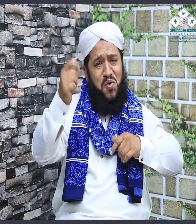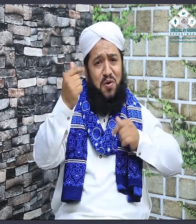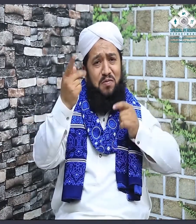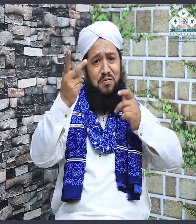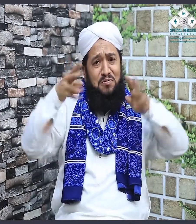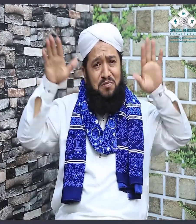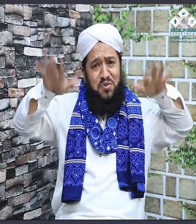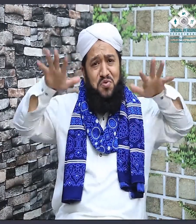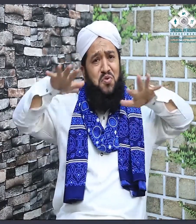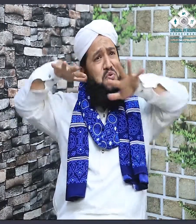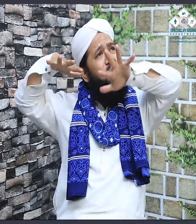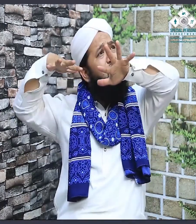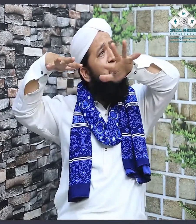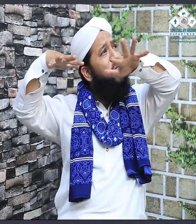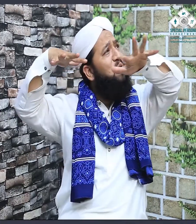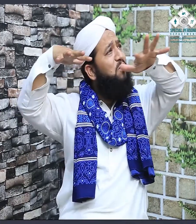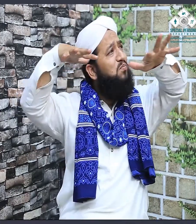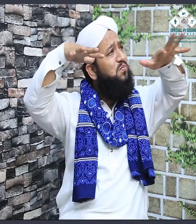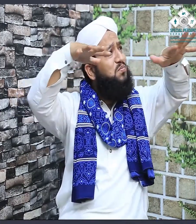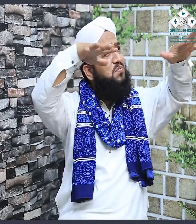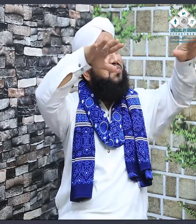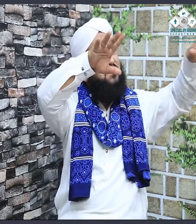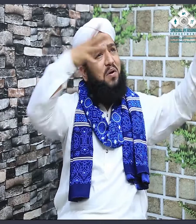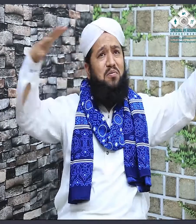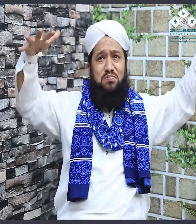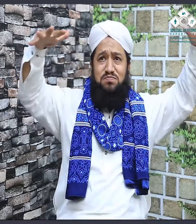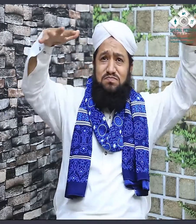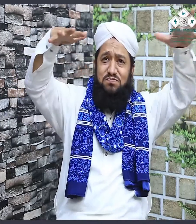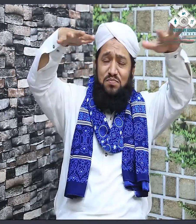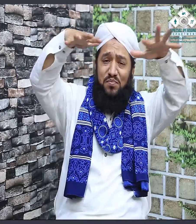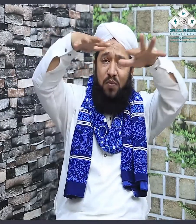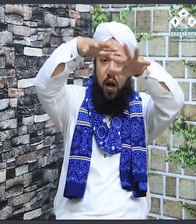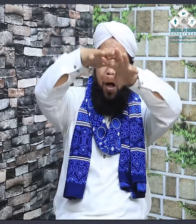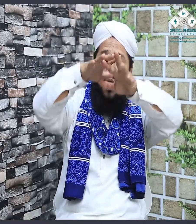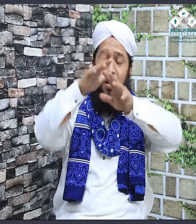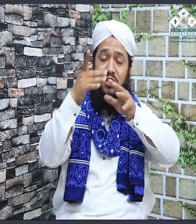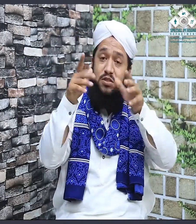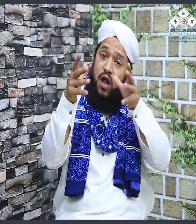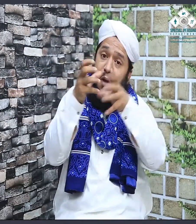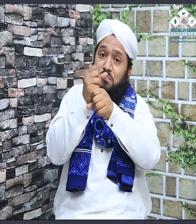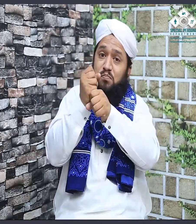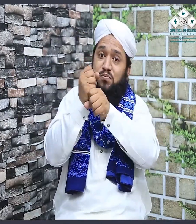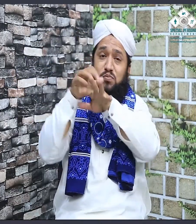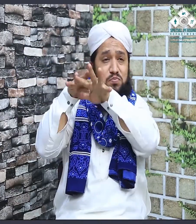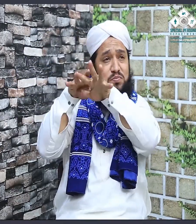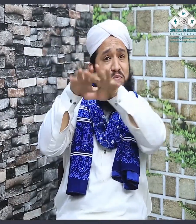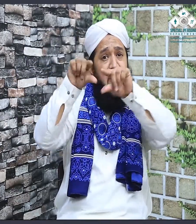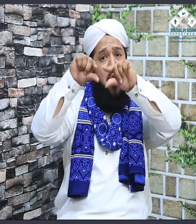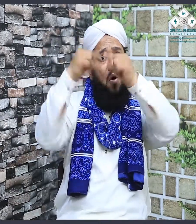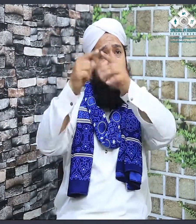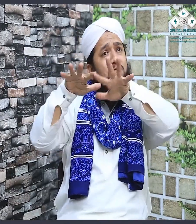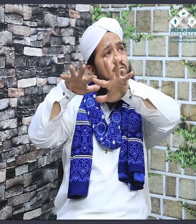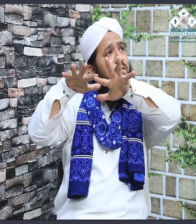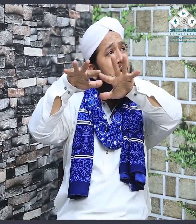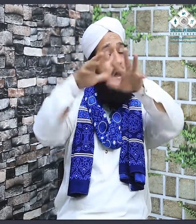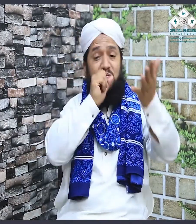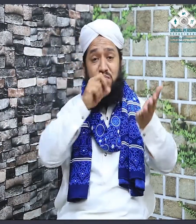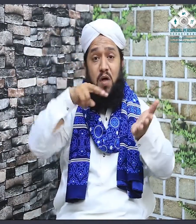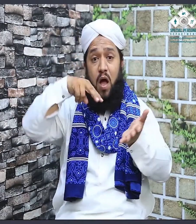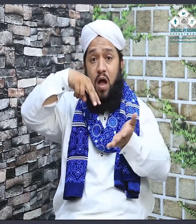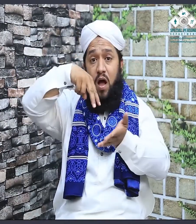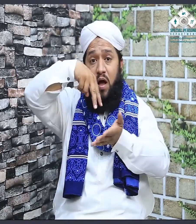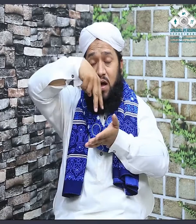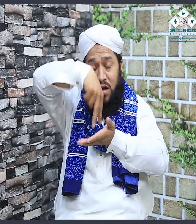میں ایک ساتھ آسمان پر گویا بادلوں کی طرح چھا جاتی ہیں اور ایک ساتھ ہی وہ نکلتی ہیں. تو قیامت کے دن بھی